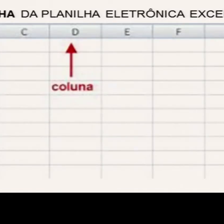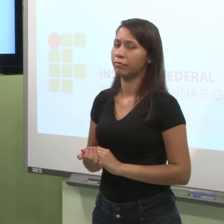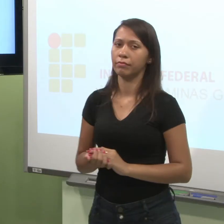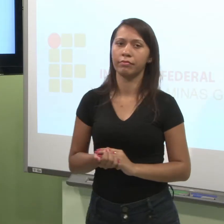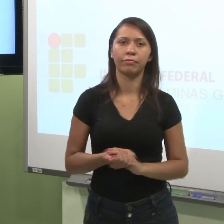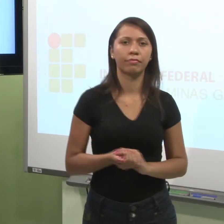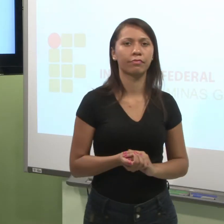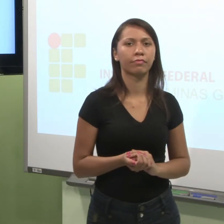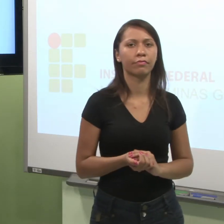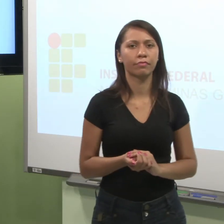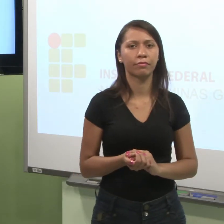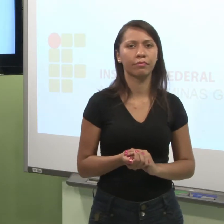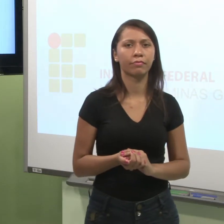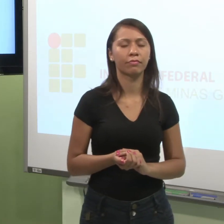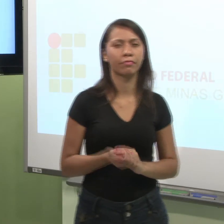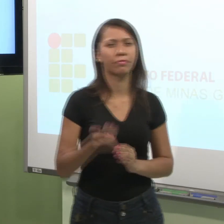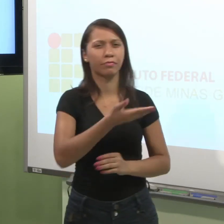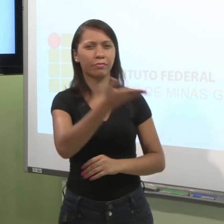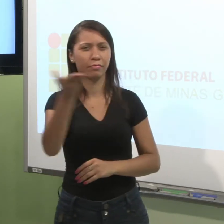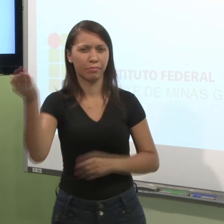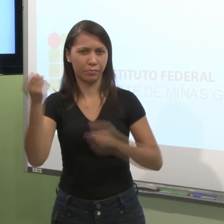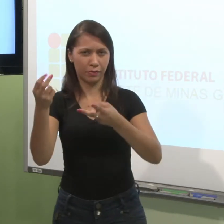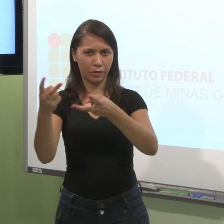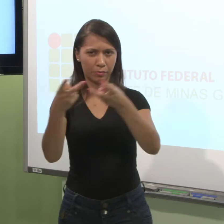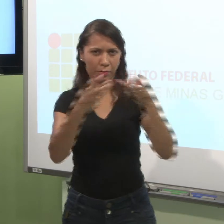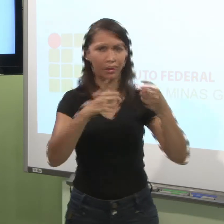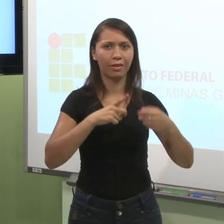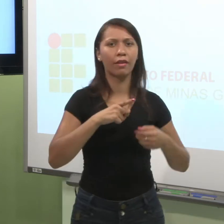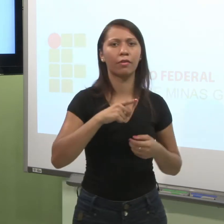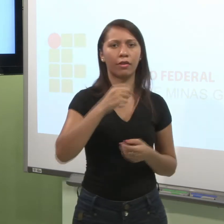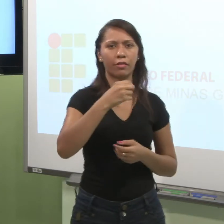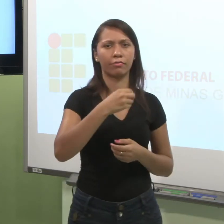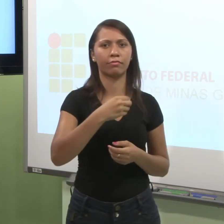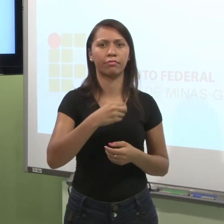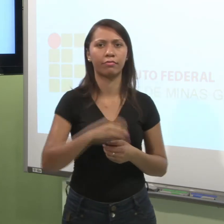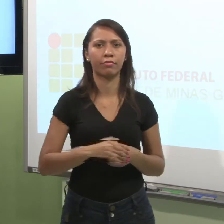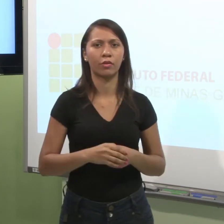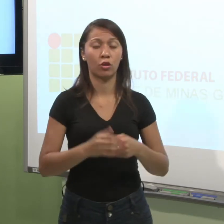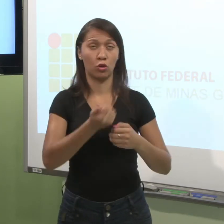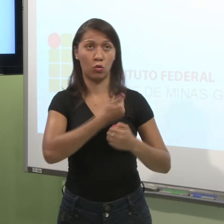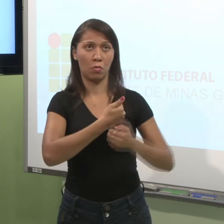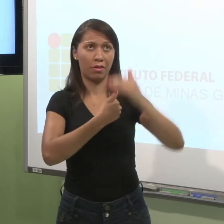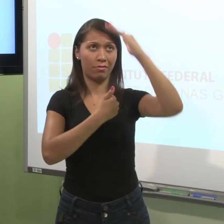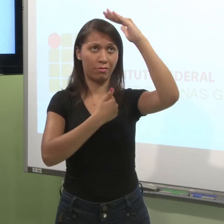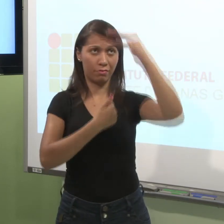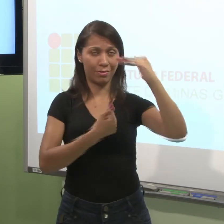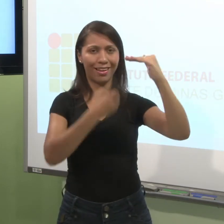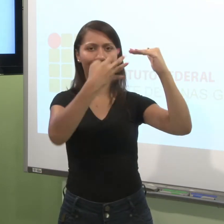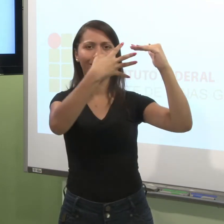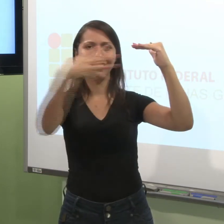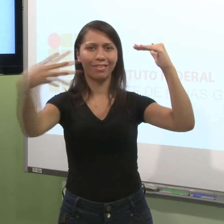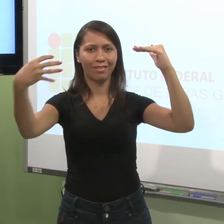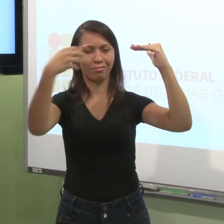Como vocês podem ver no slide, as linhas são nomeadas por números em ordem crescente, partindo do número